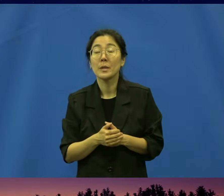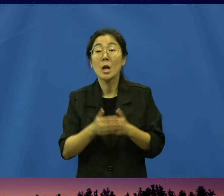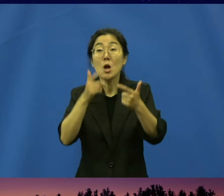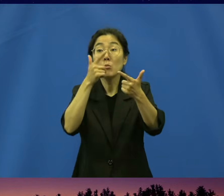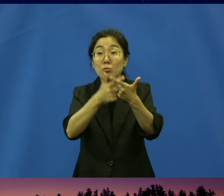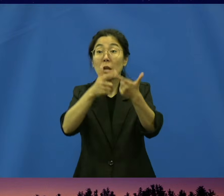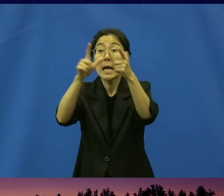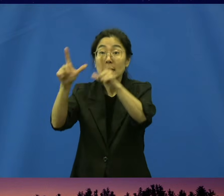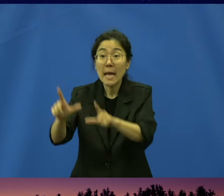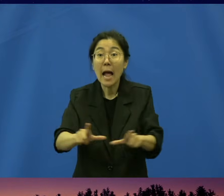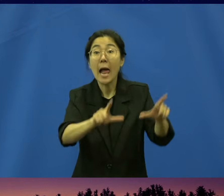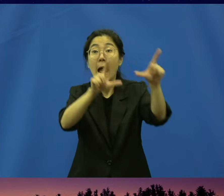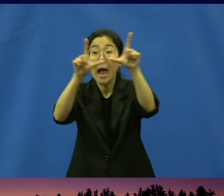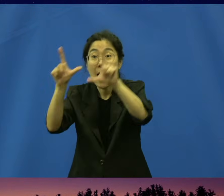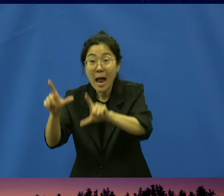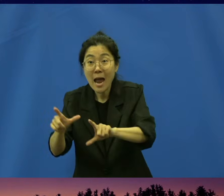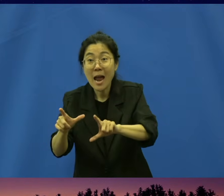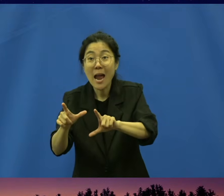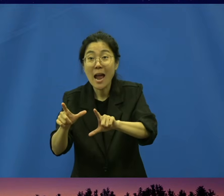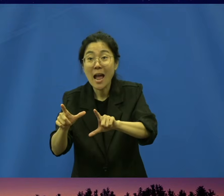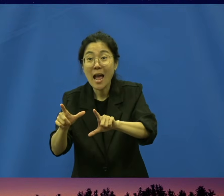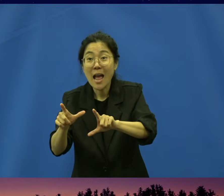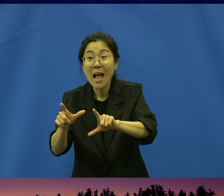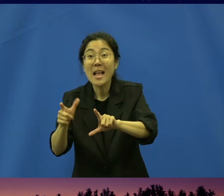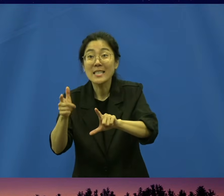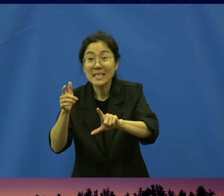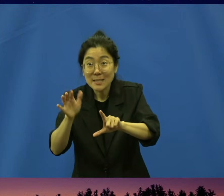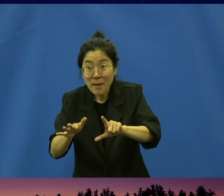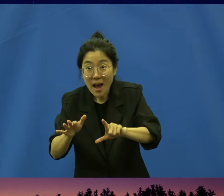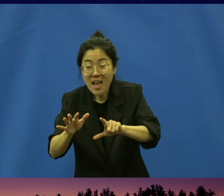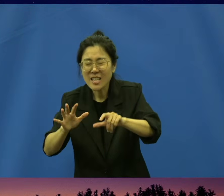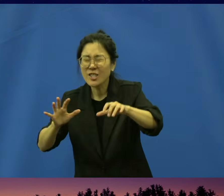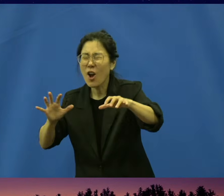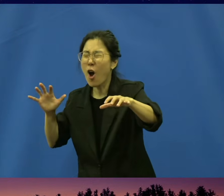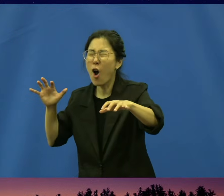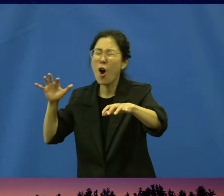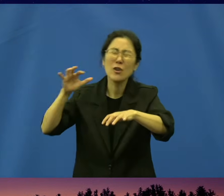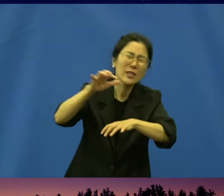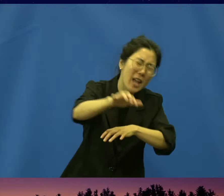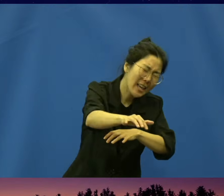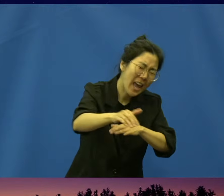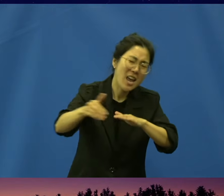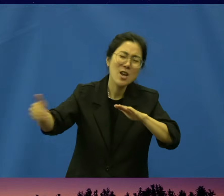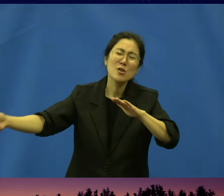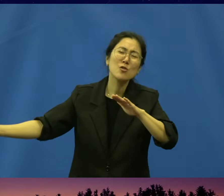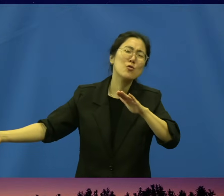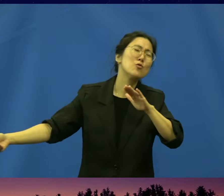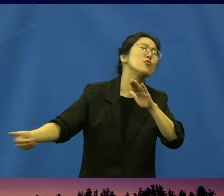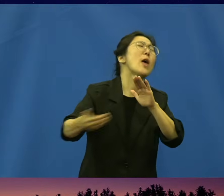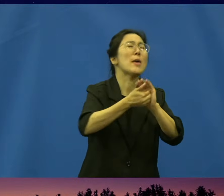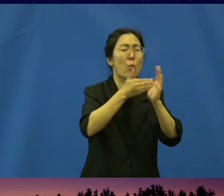살지만 한국 최고의 청년들입니다. 저한테 그렇게 얘기를 했어요. 아멘. 예.